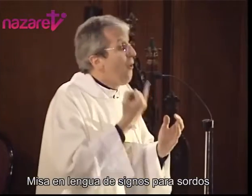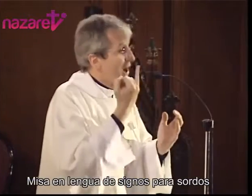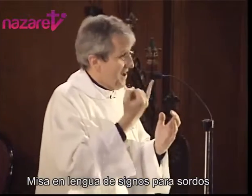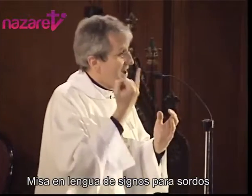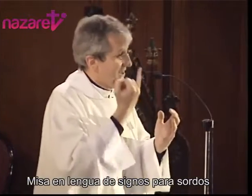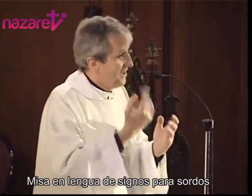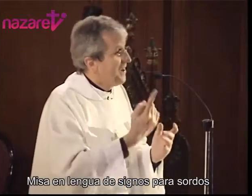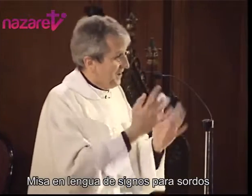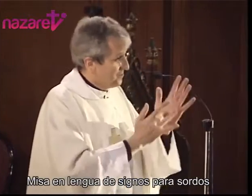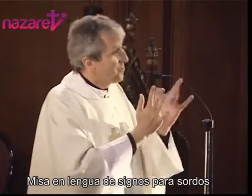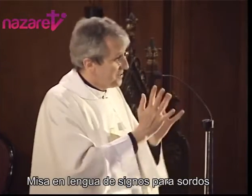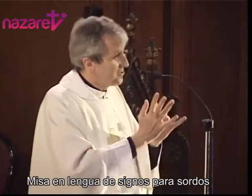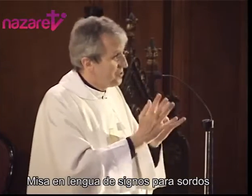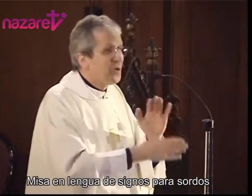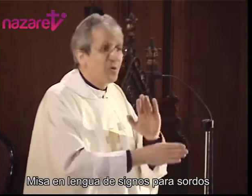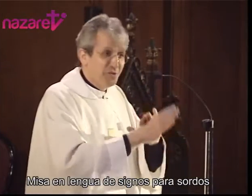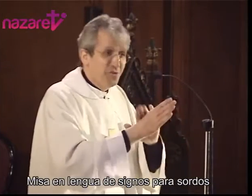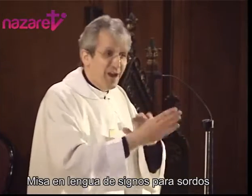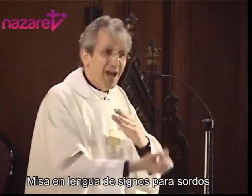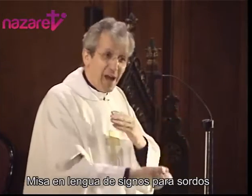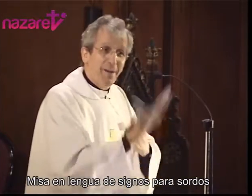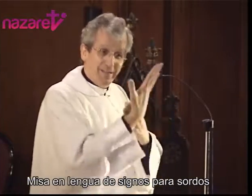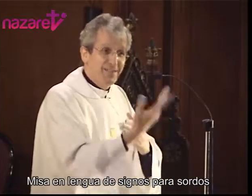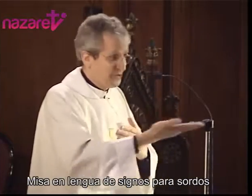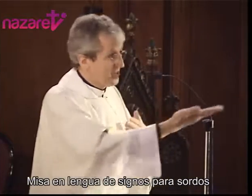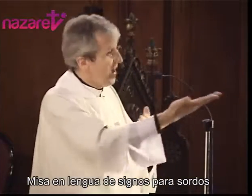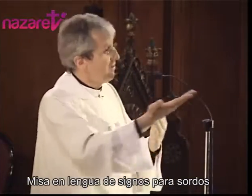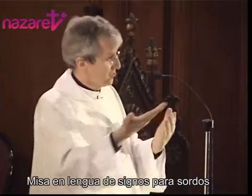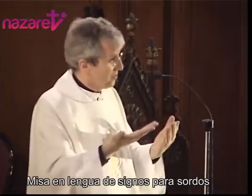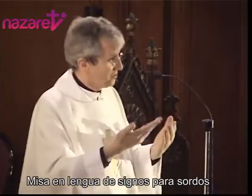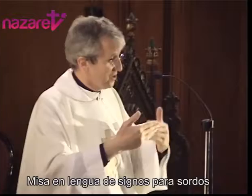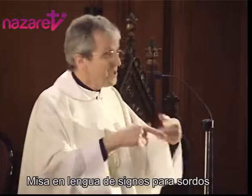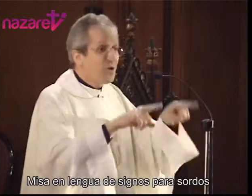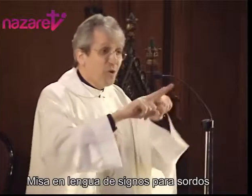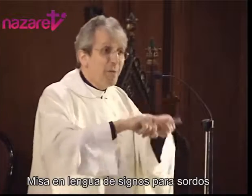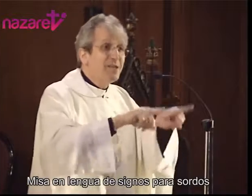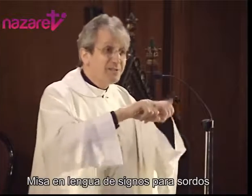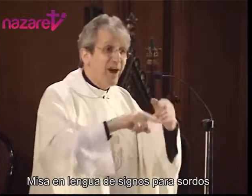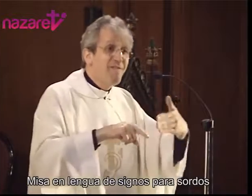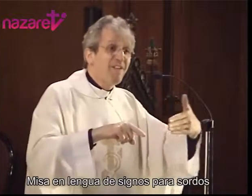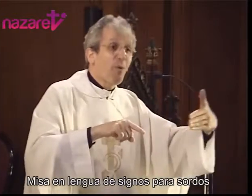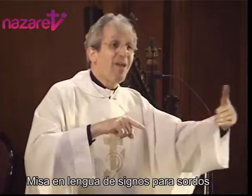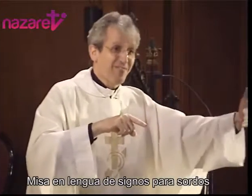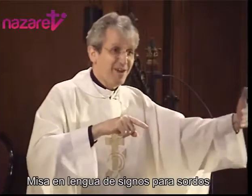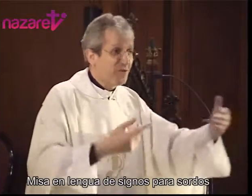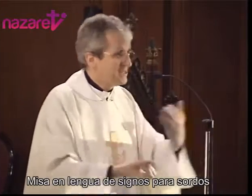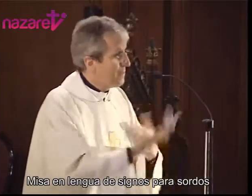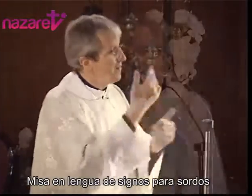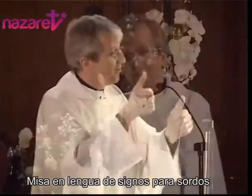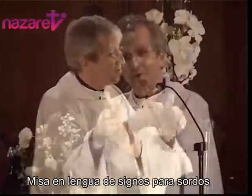ojalá Jesucristo continuara apareciéndose a nosotros con la misma frecuencia con que se apareció a los